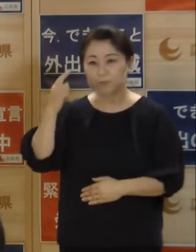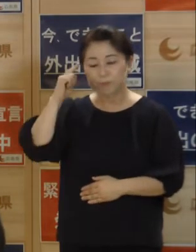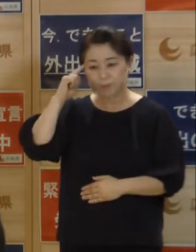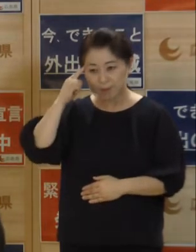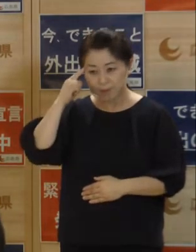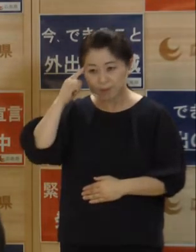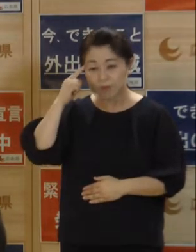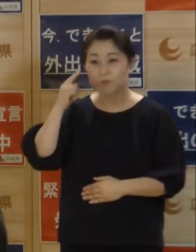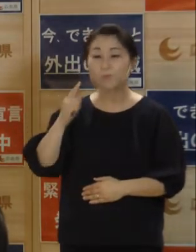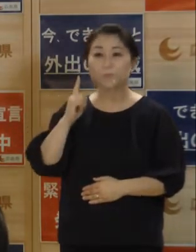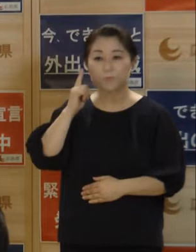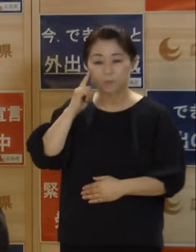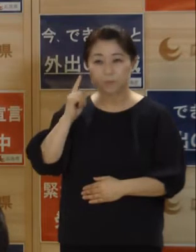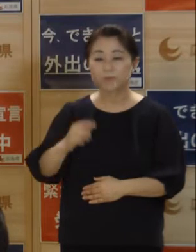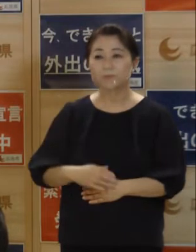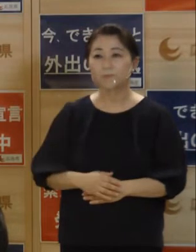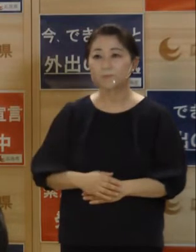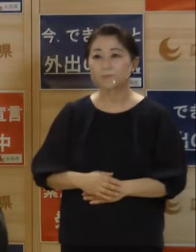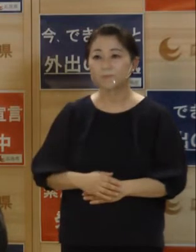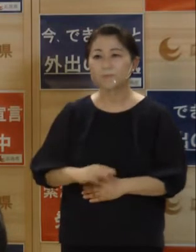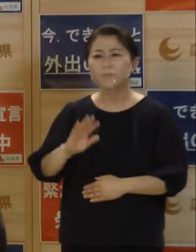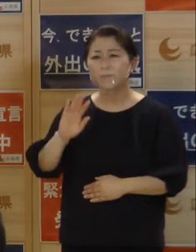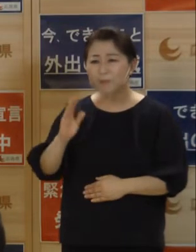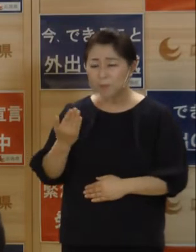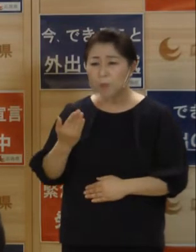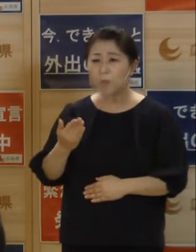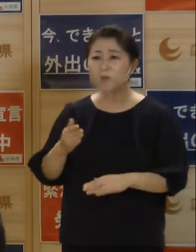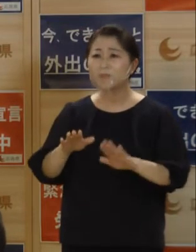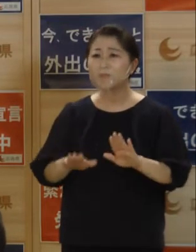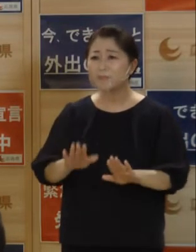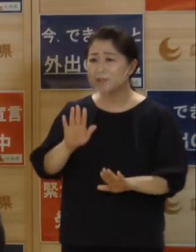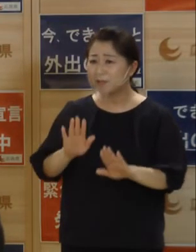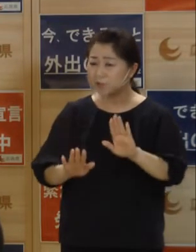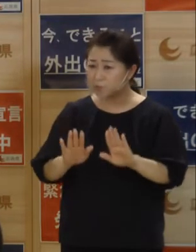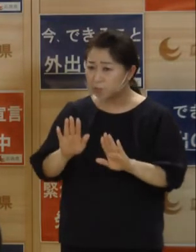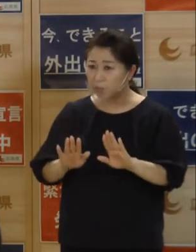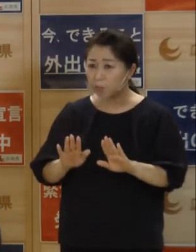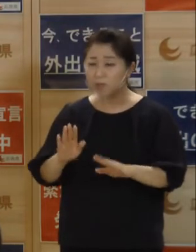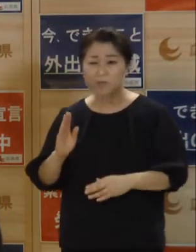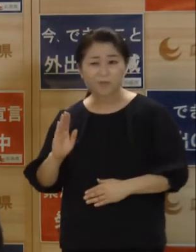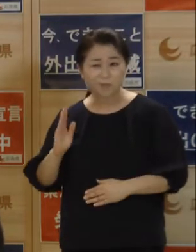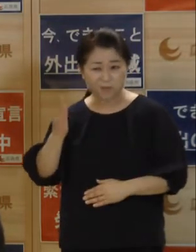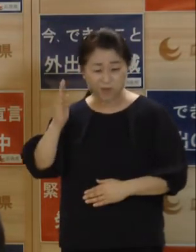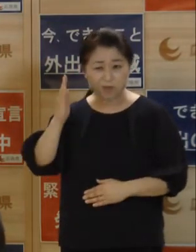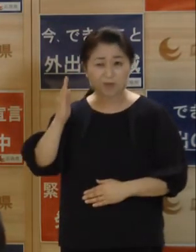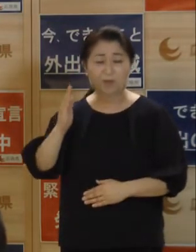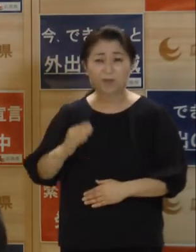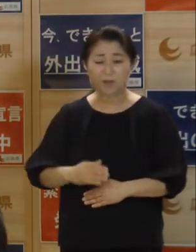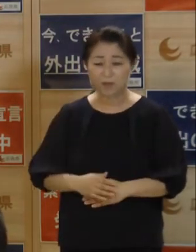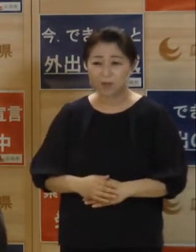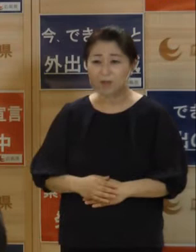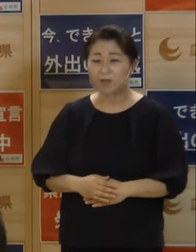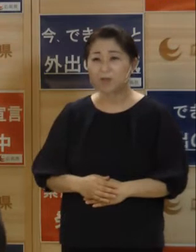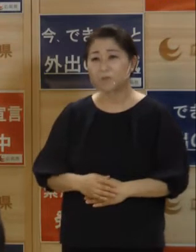思いますけれども、現状なかなか歳費法の